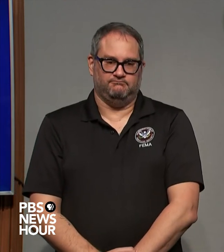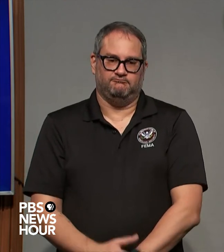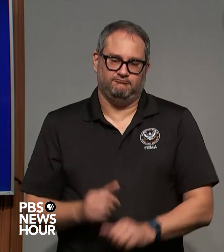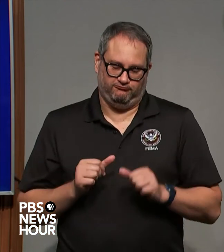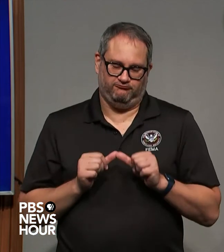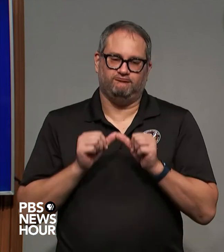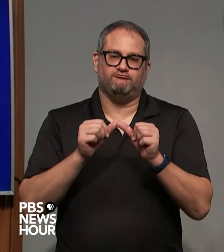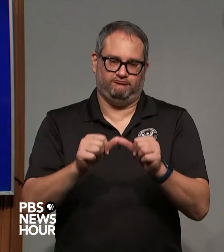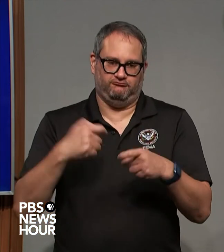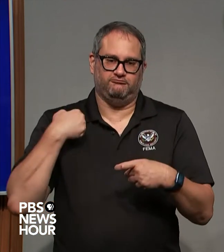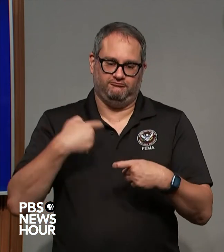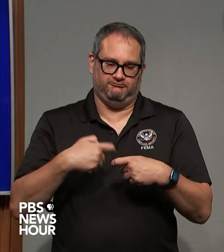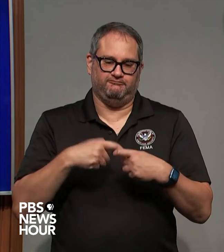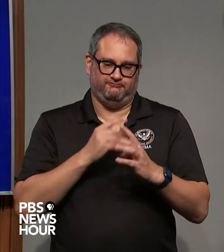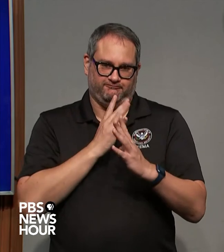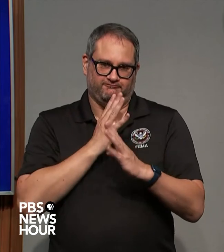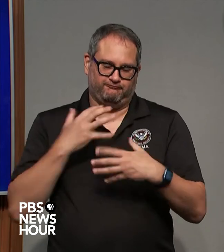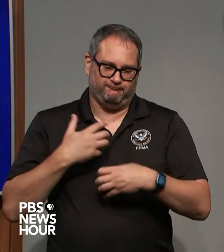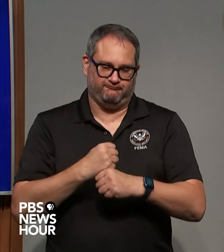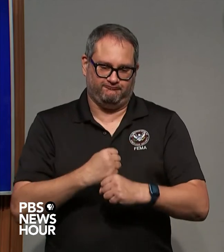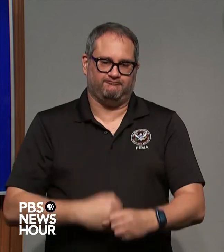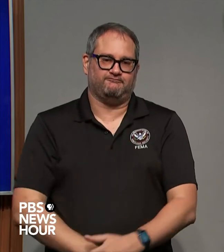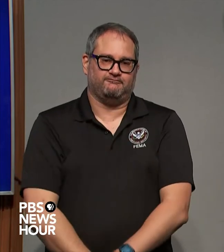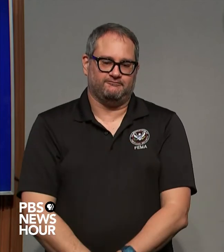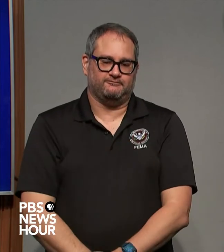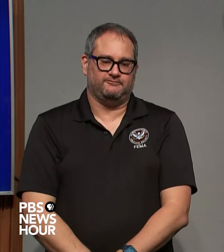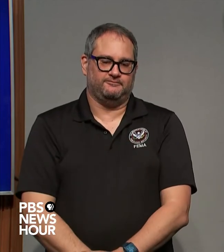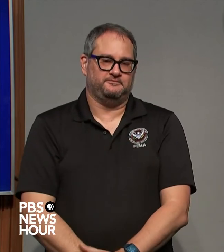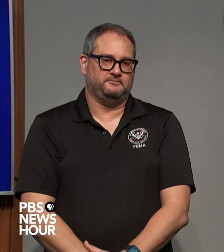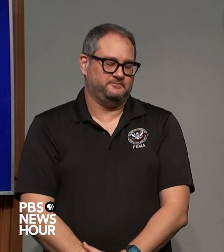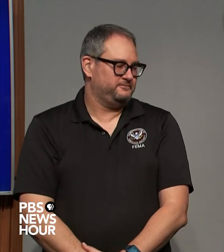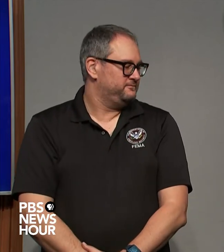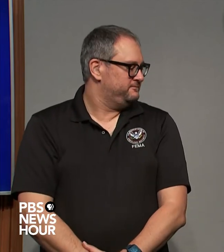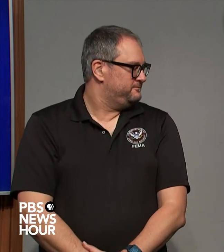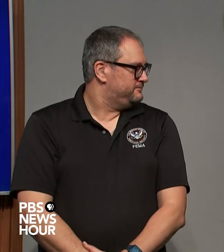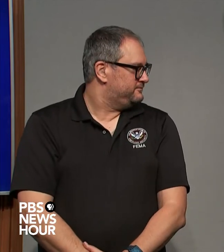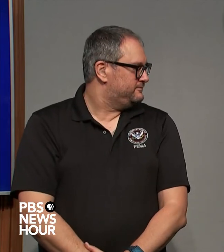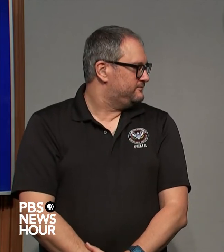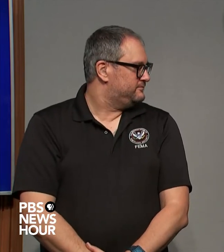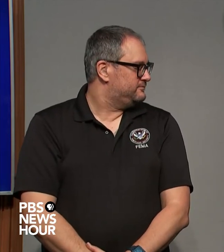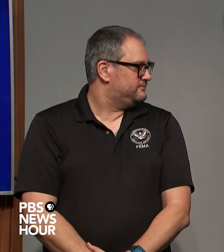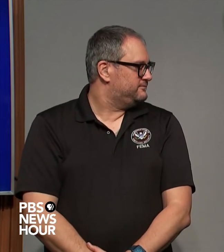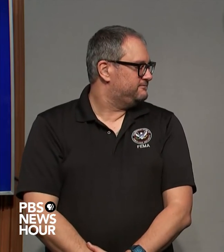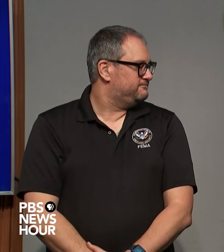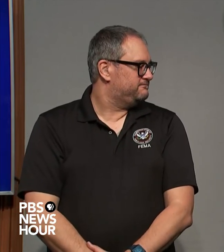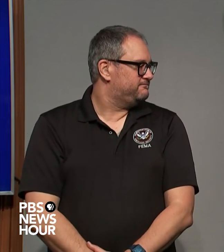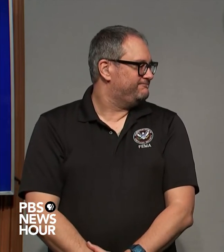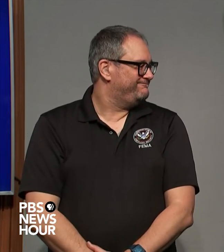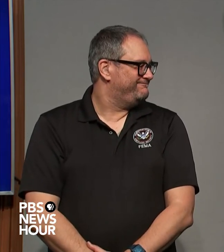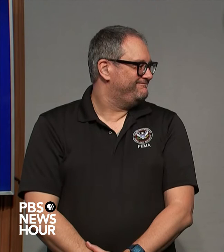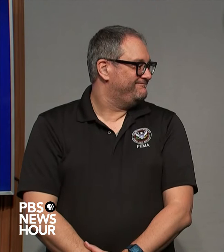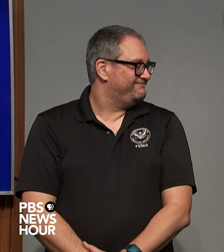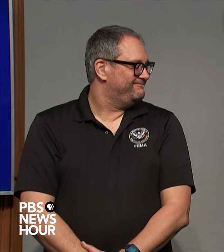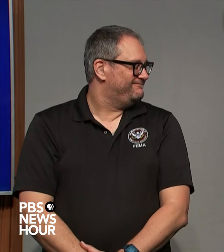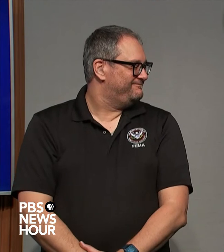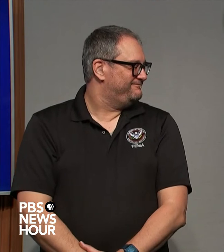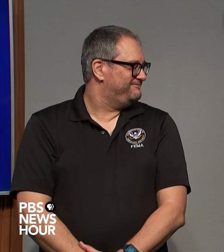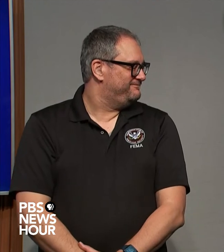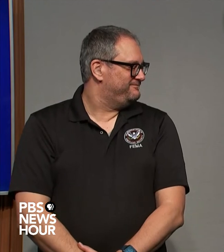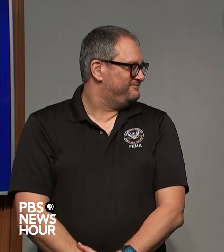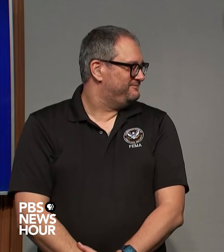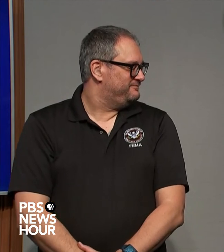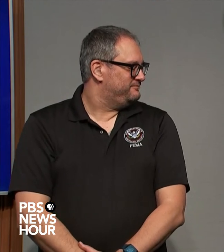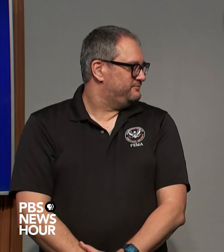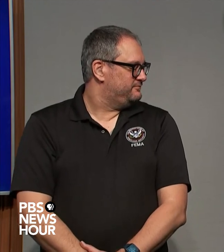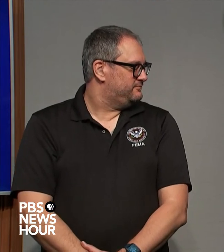generador dentro de su casa es peligroso es letal hemos visto en otras tormentas que eso no no es no es una buena